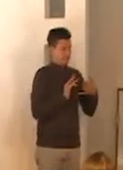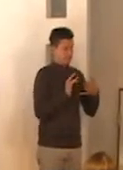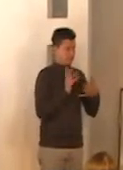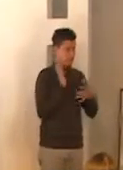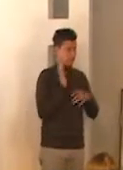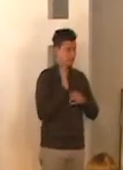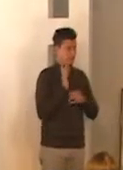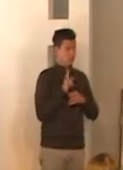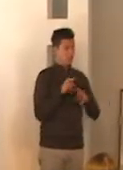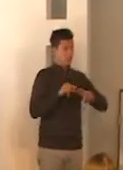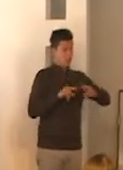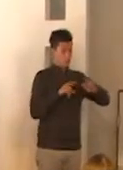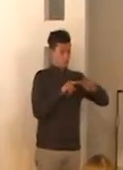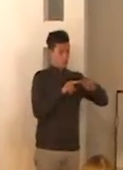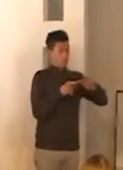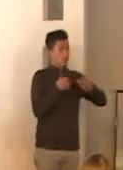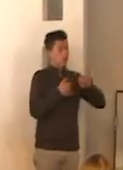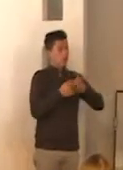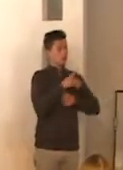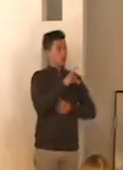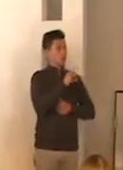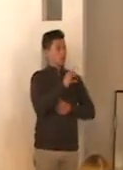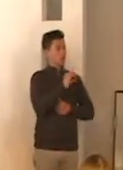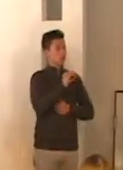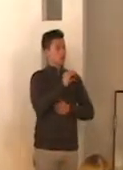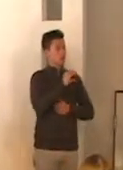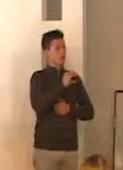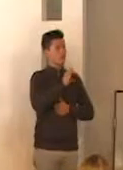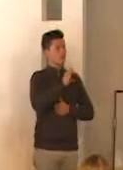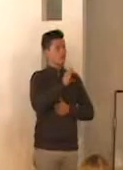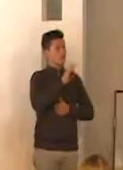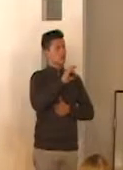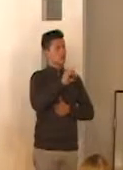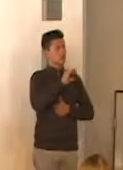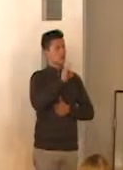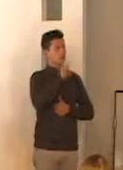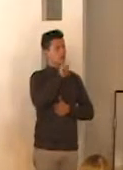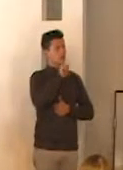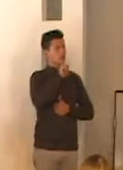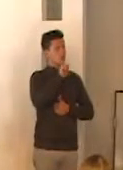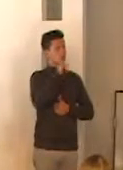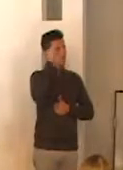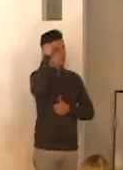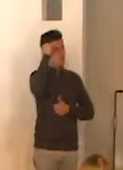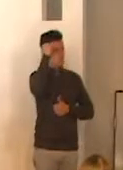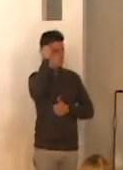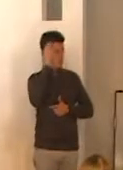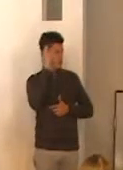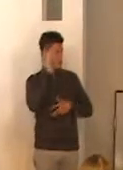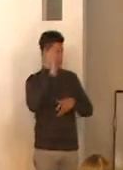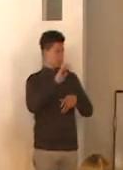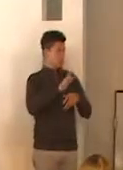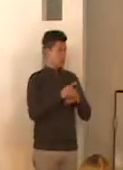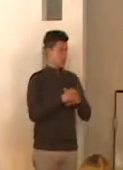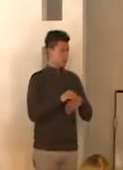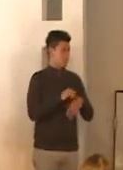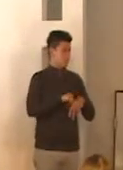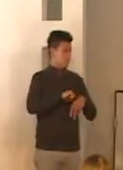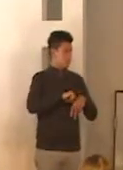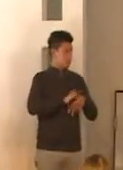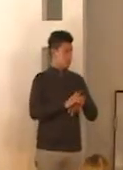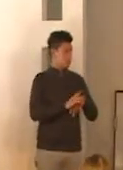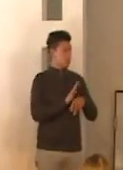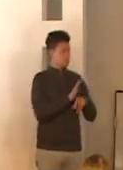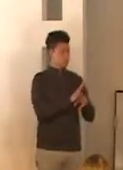factor, que es el factor docencia, a través de mostrar nuestra propuesta